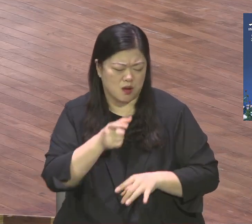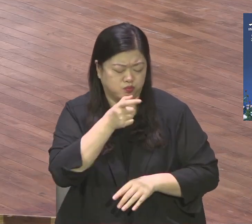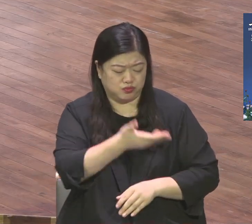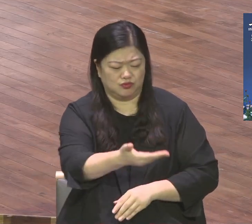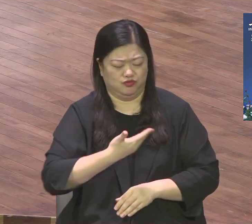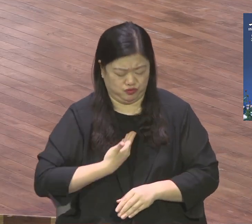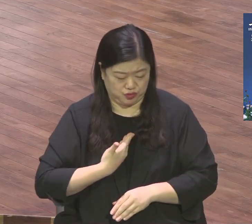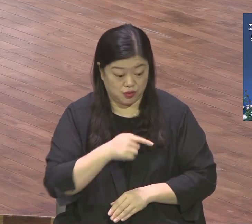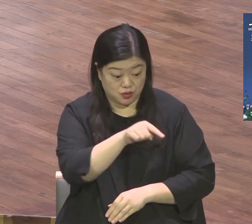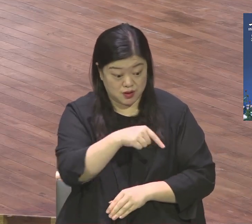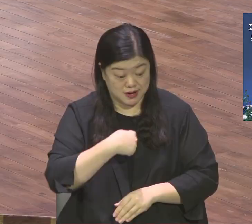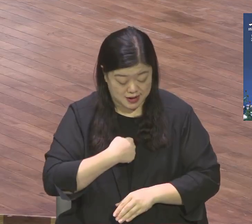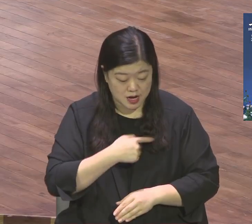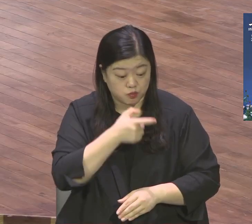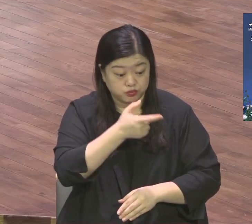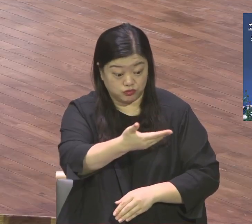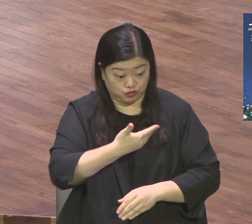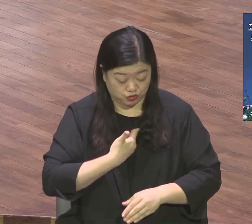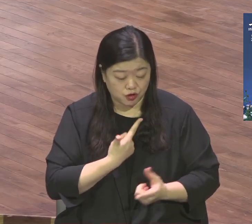그리스도를 만났다.